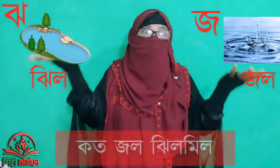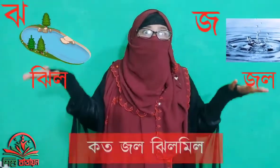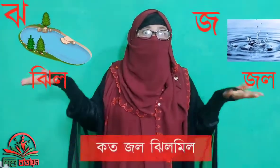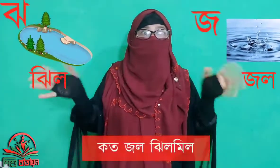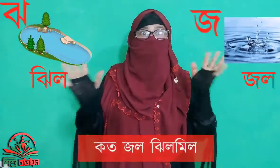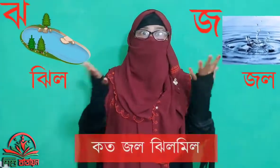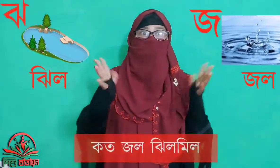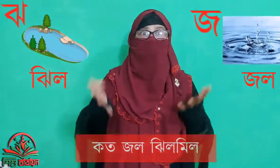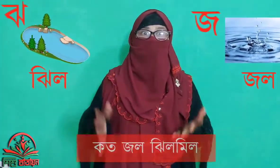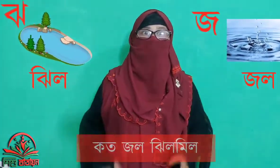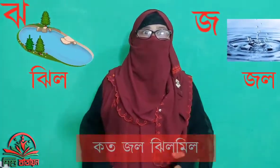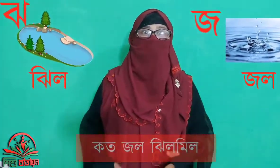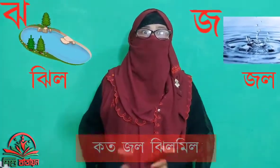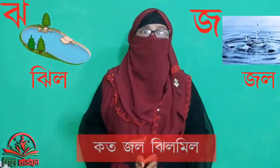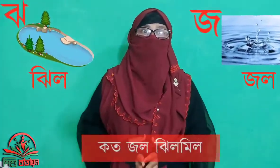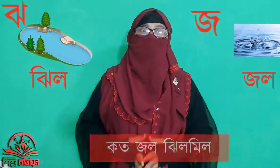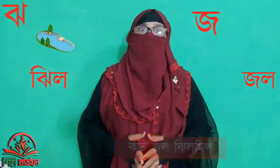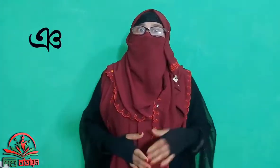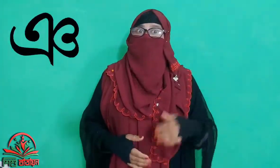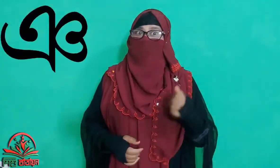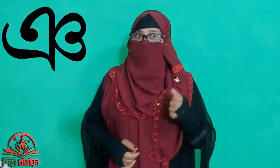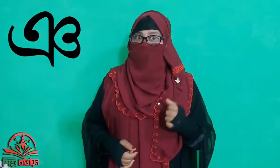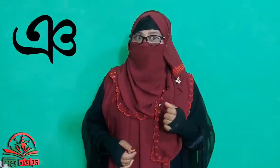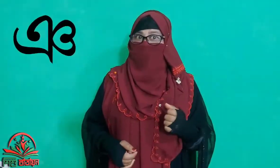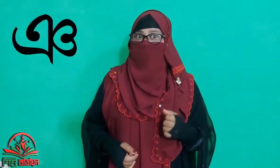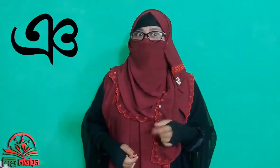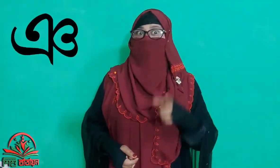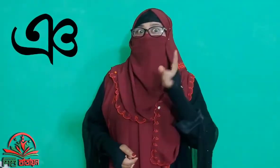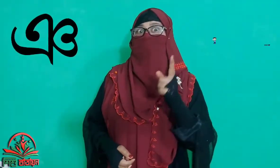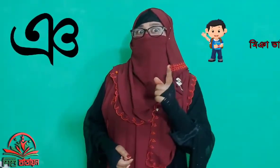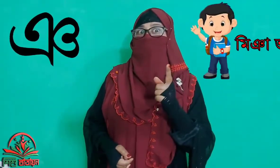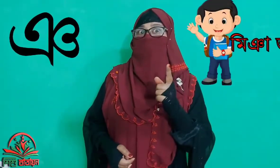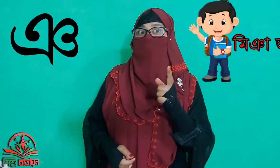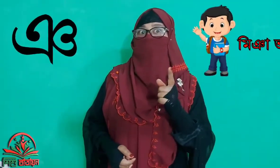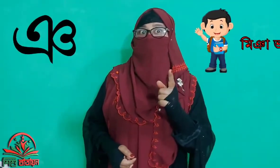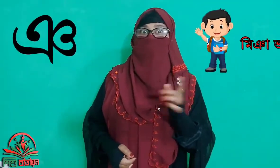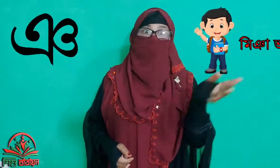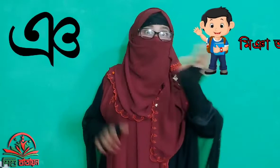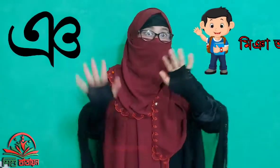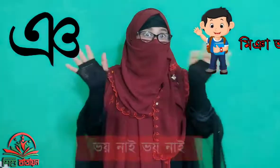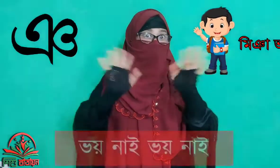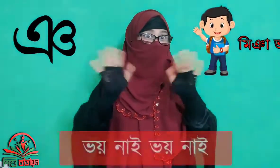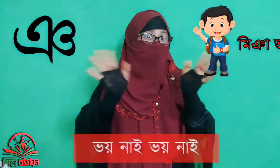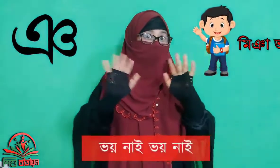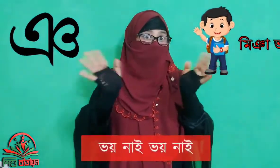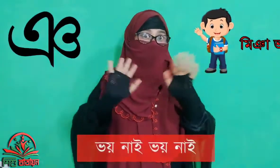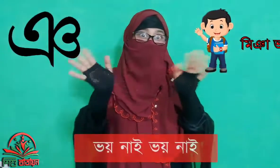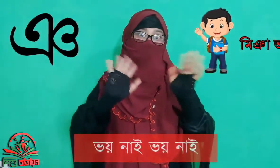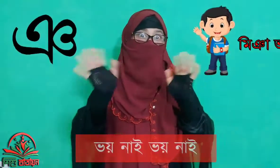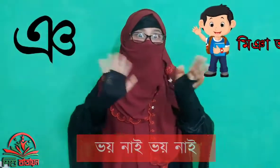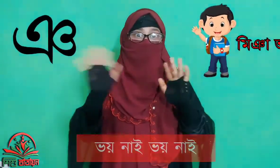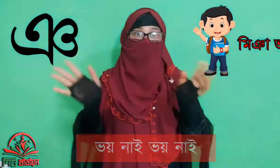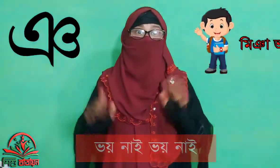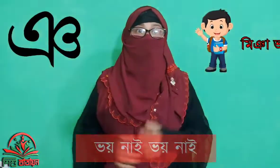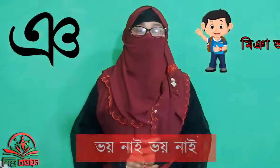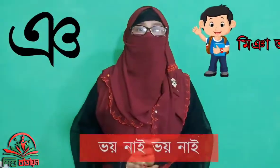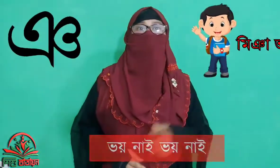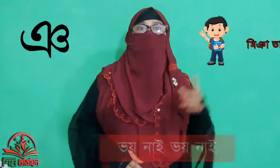জল ঝিল মিল ইয়ো বলে মিয়া ভাই ভয় নাই ভয় নাই